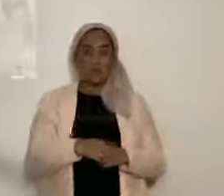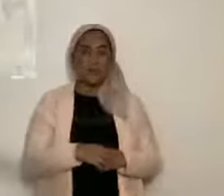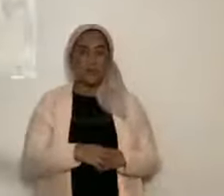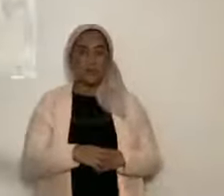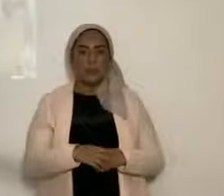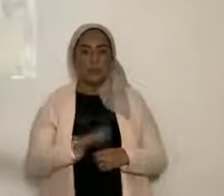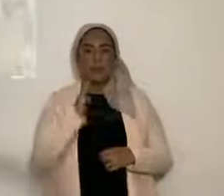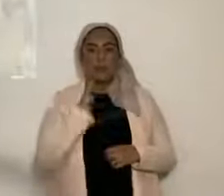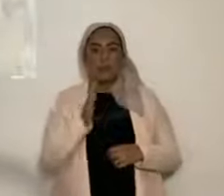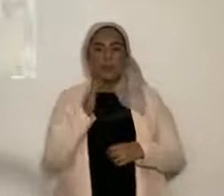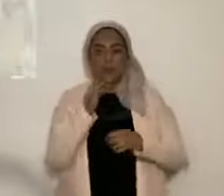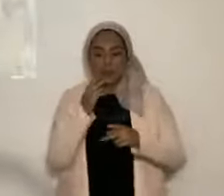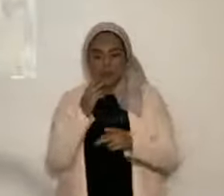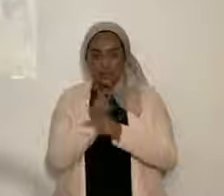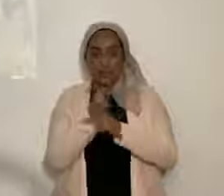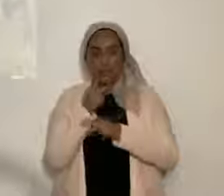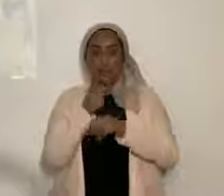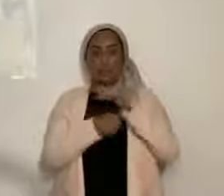será guardada.